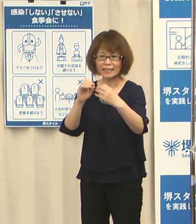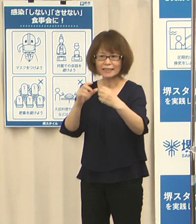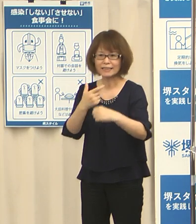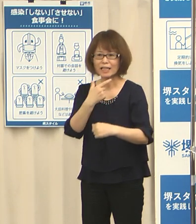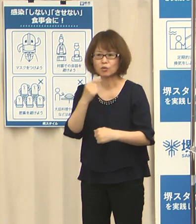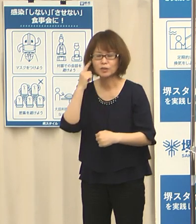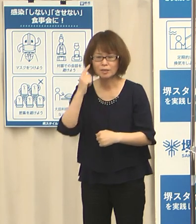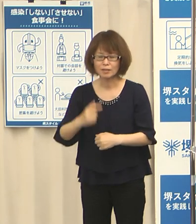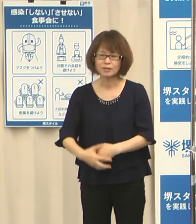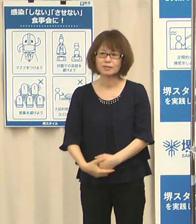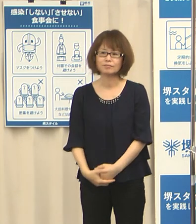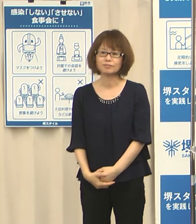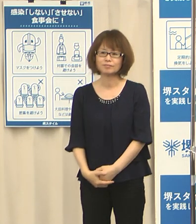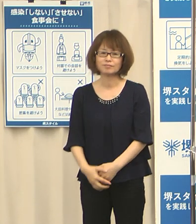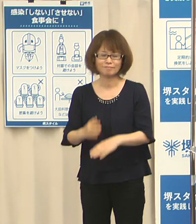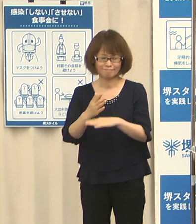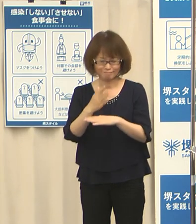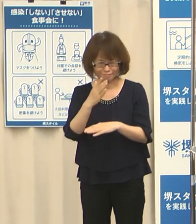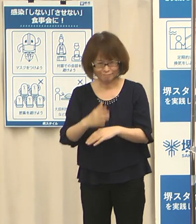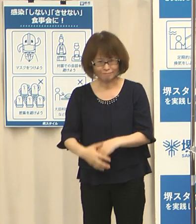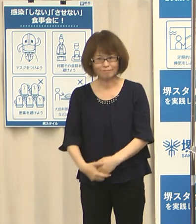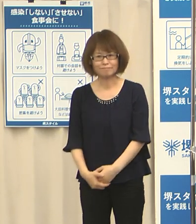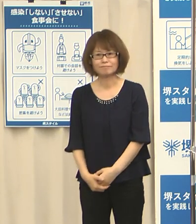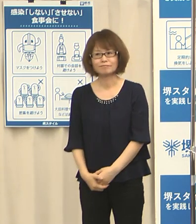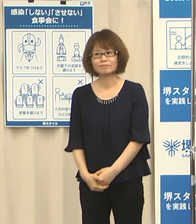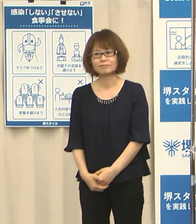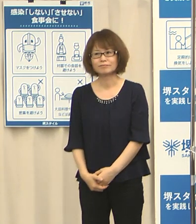ています。 ありがとうございます。